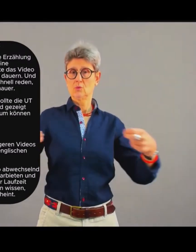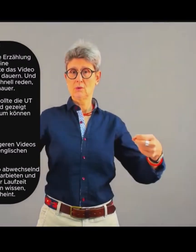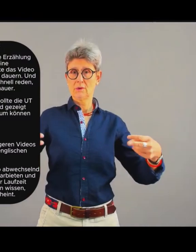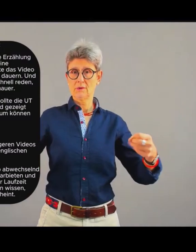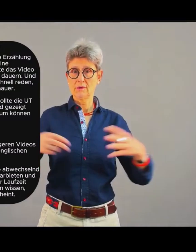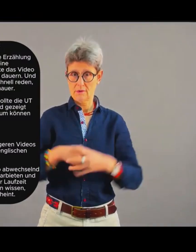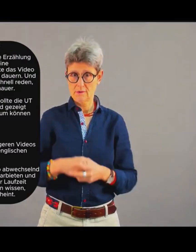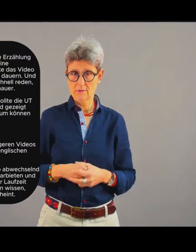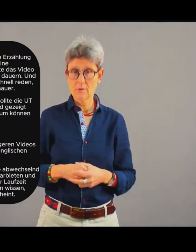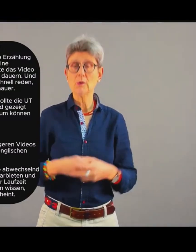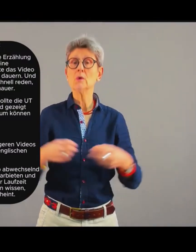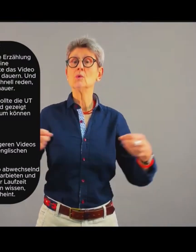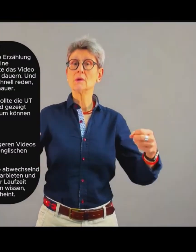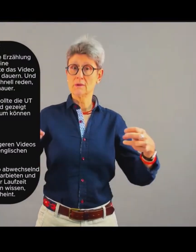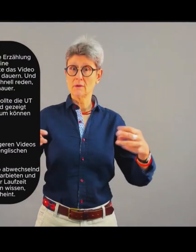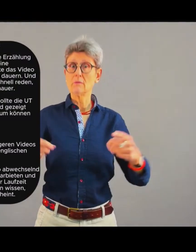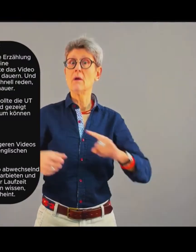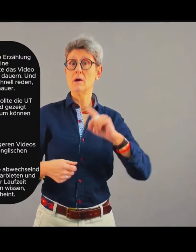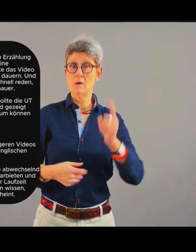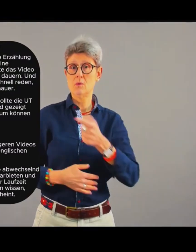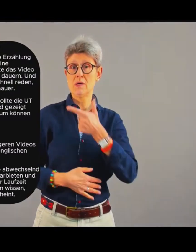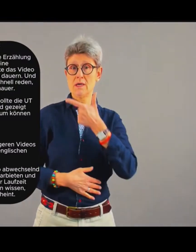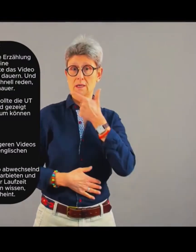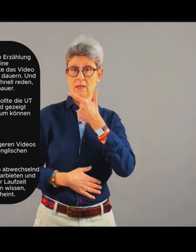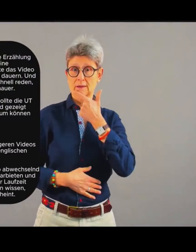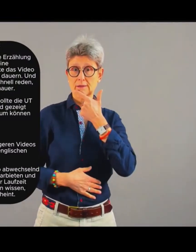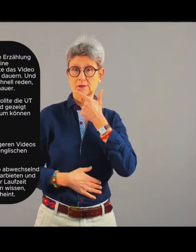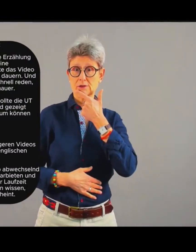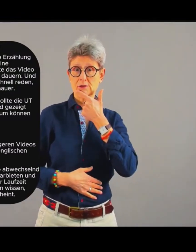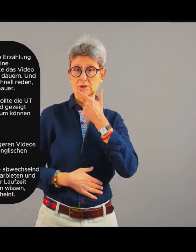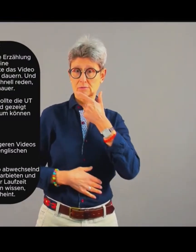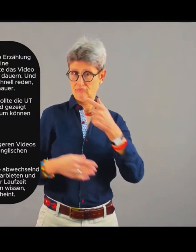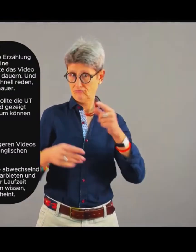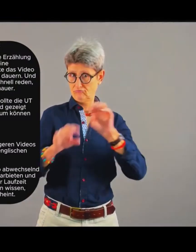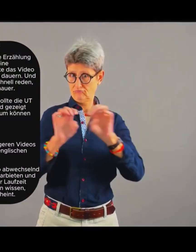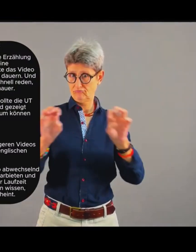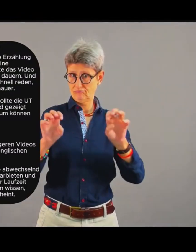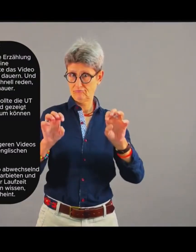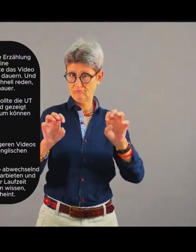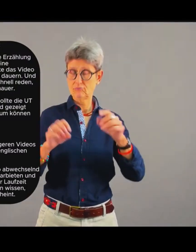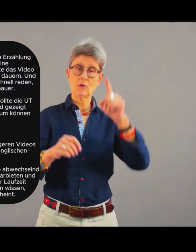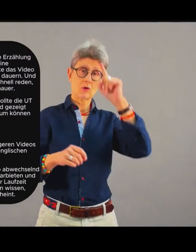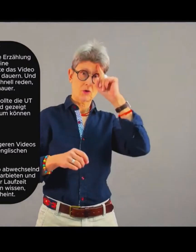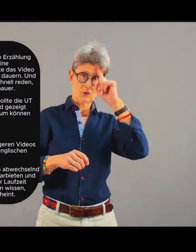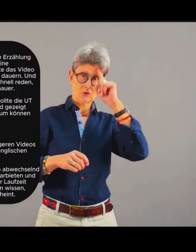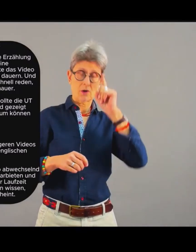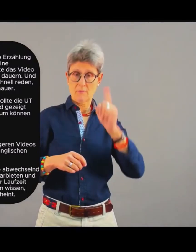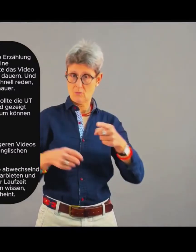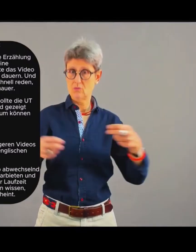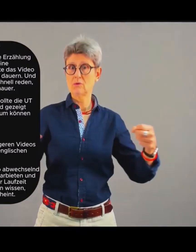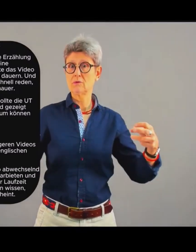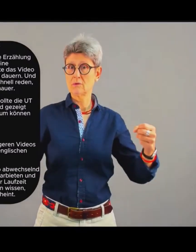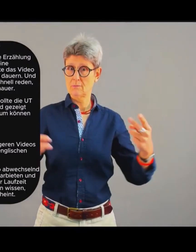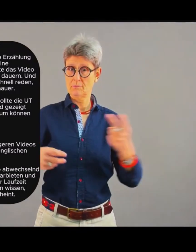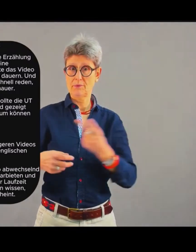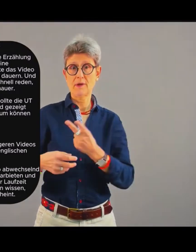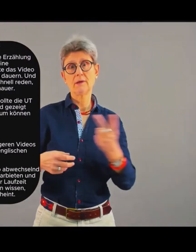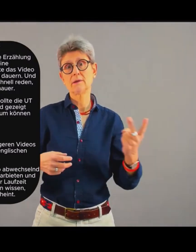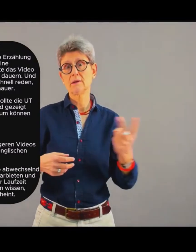eingebaut werden und sollte das Video nicht mehr als 5 bis 8, vielleicht auch mal 10 Minuten dauern. Der, die Interviewerin, sollte